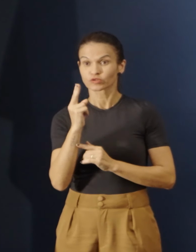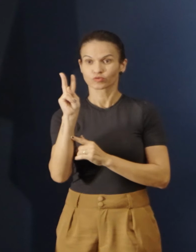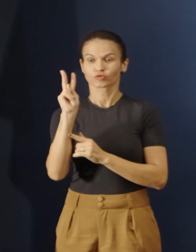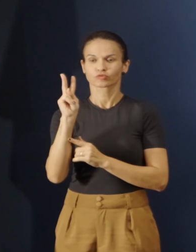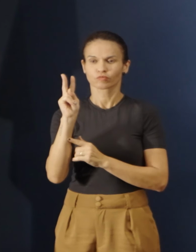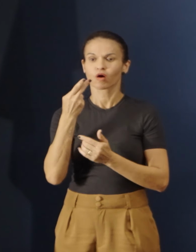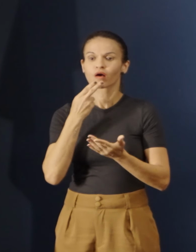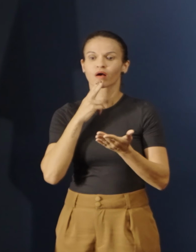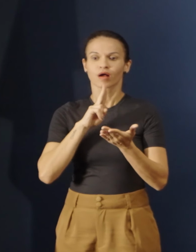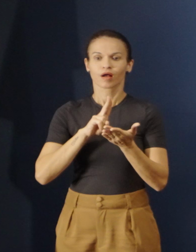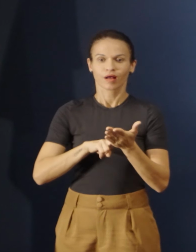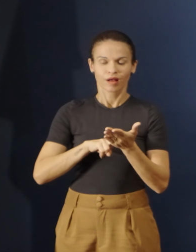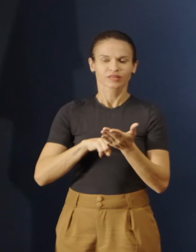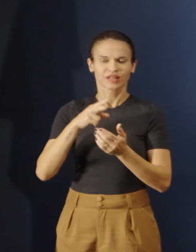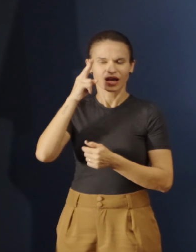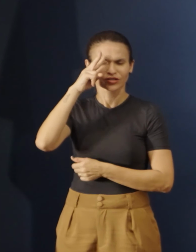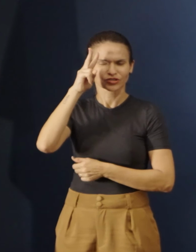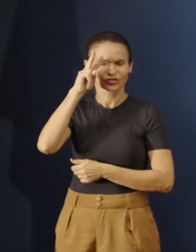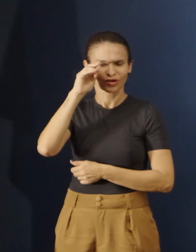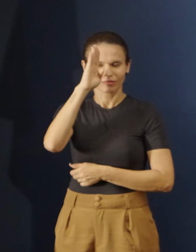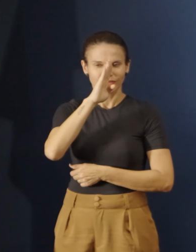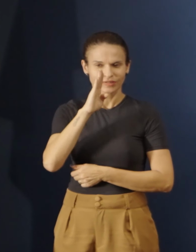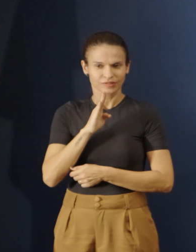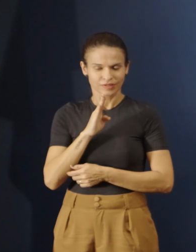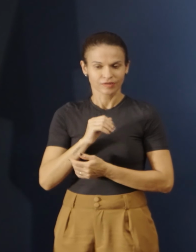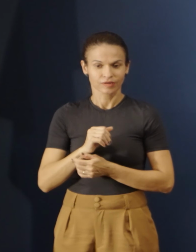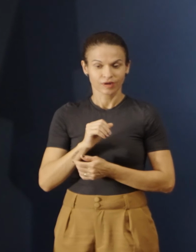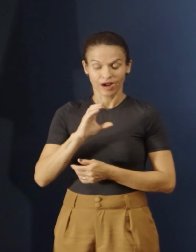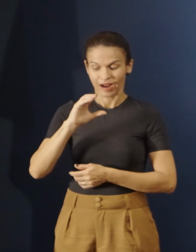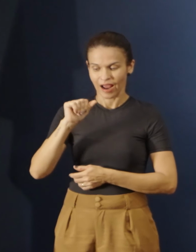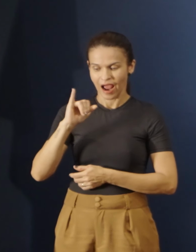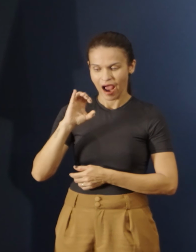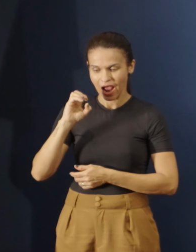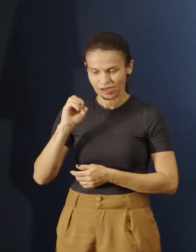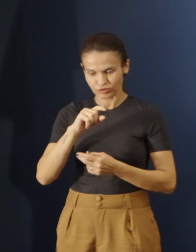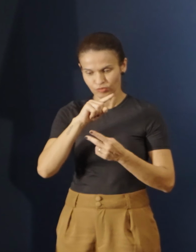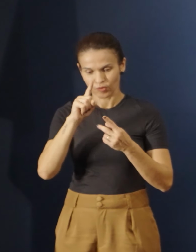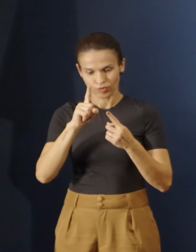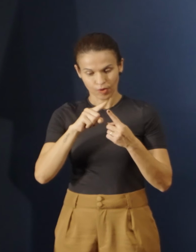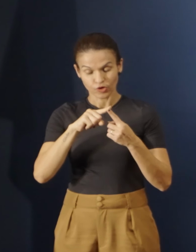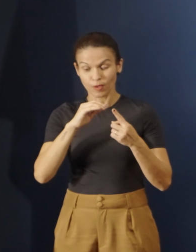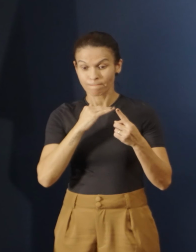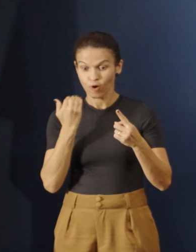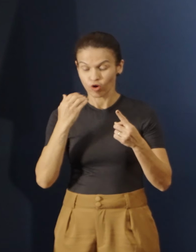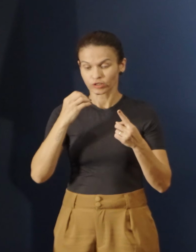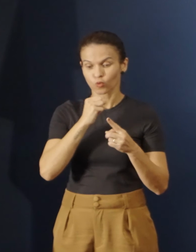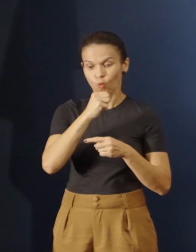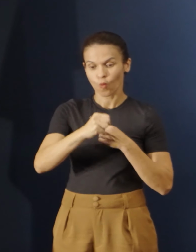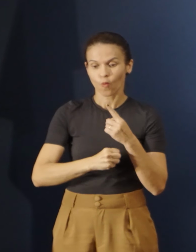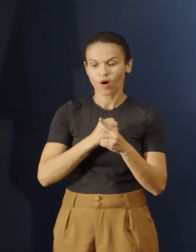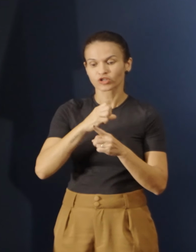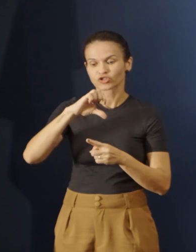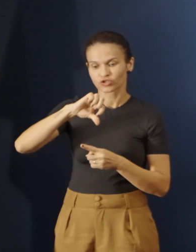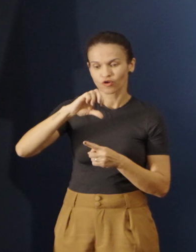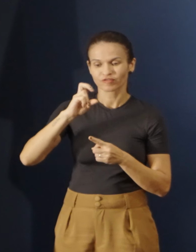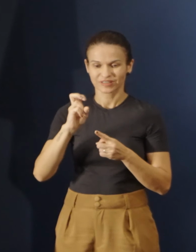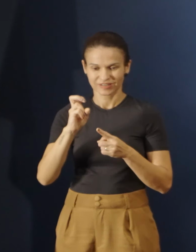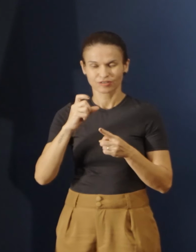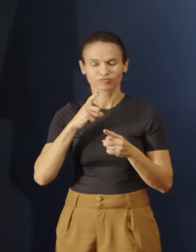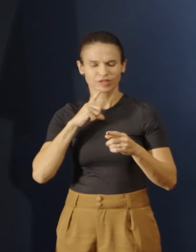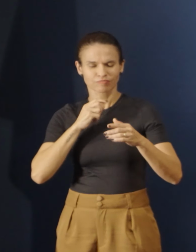grandes epistológrafos da literatura brasileira contemporânea? Caio Fernando Abreu, que morre em 95. Deixa um